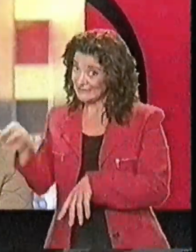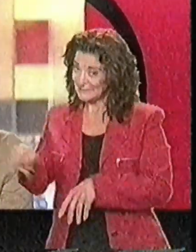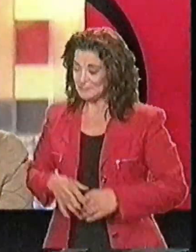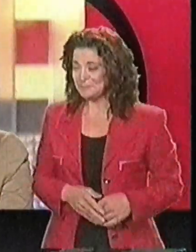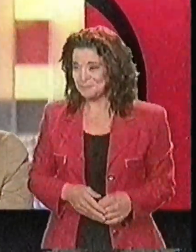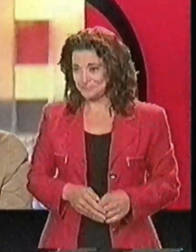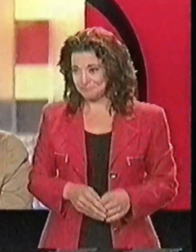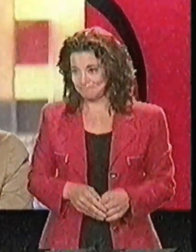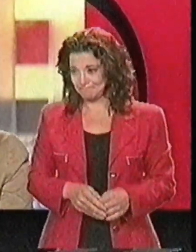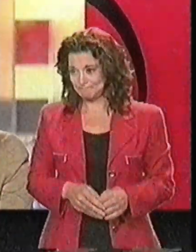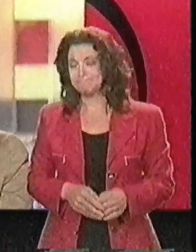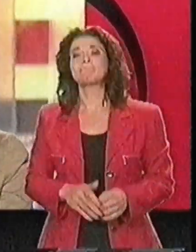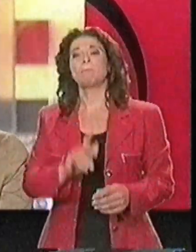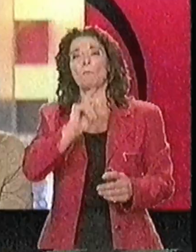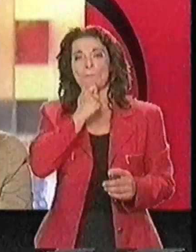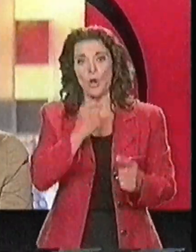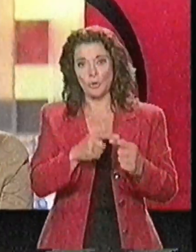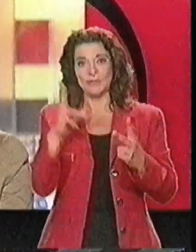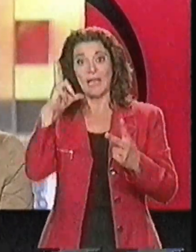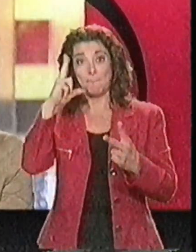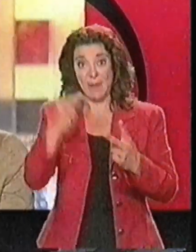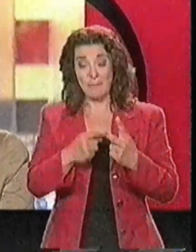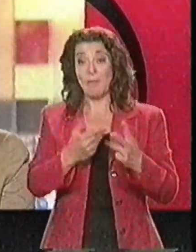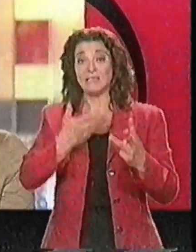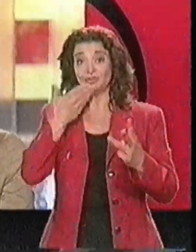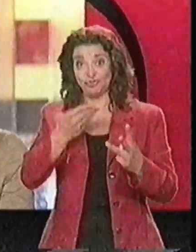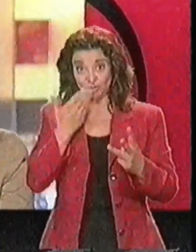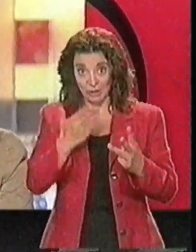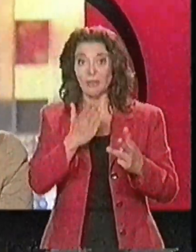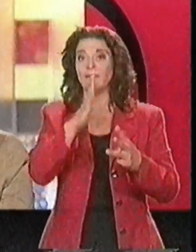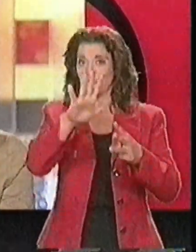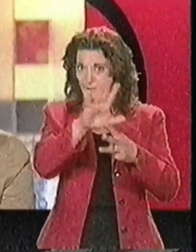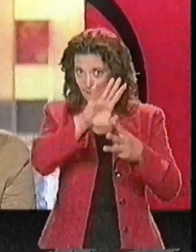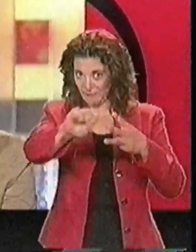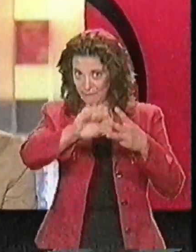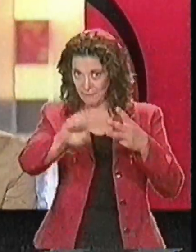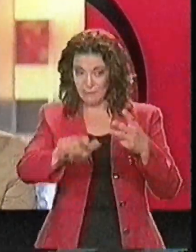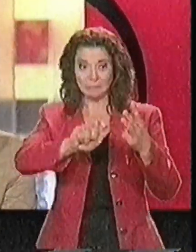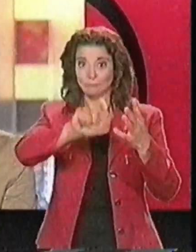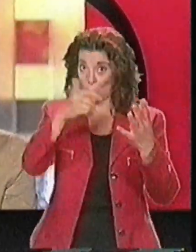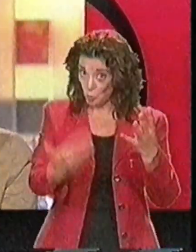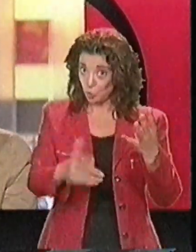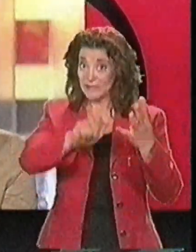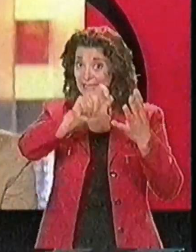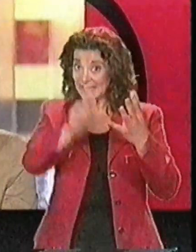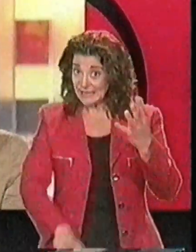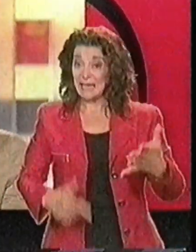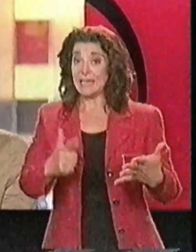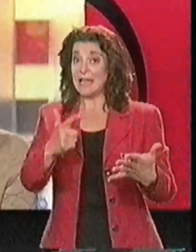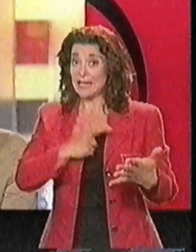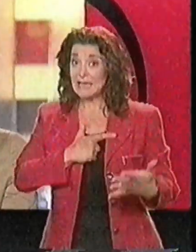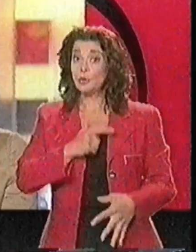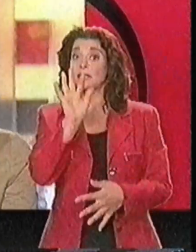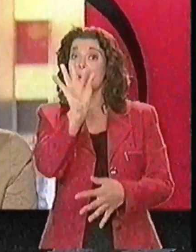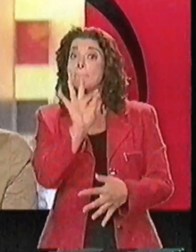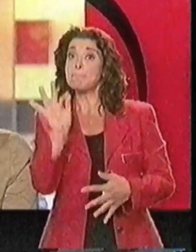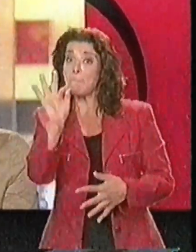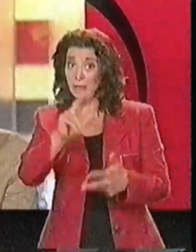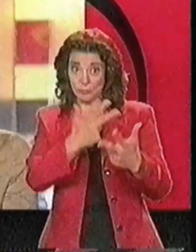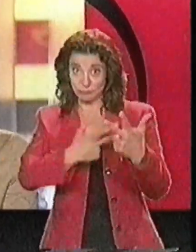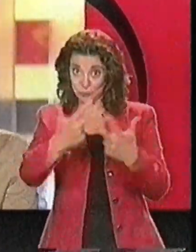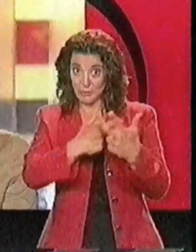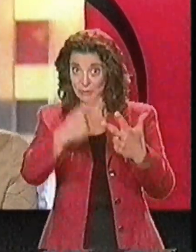Après la Grande-Bretagne, les Pays-Bas et la République tchèque, aujourd'hui ce sont donc les Italiens, les Maltais et les Lettoniens qui ont élu leurs